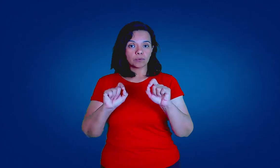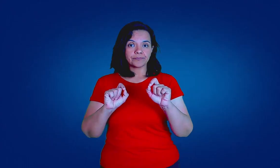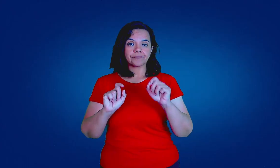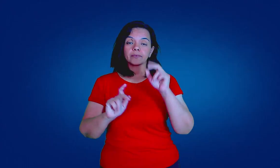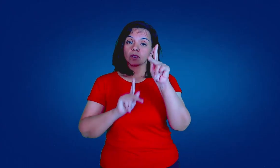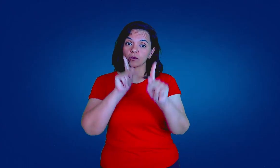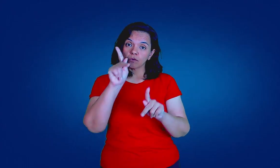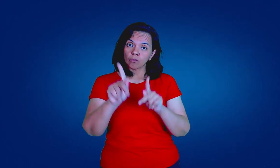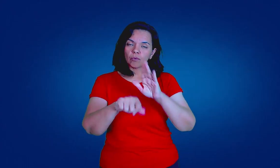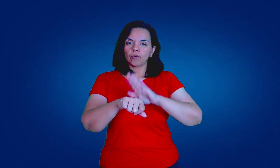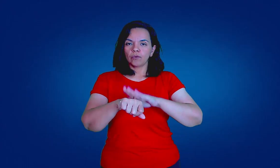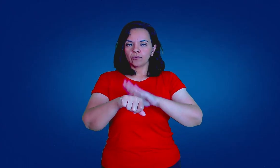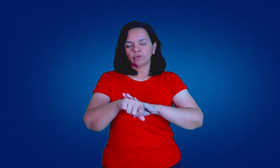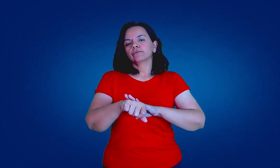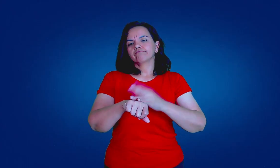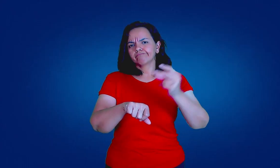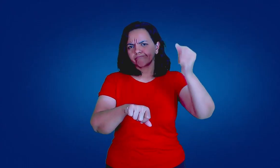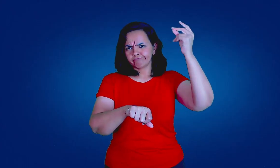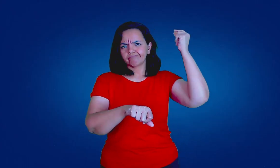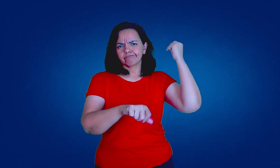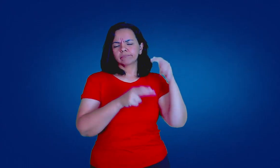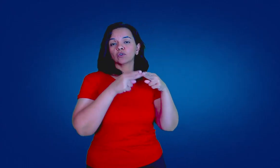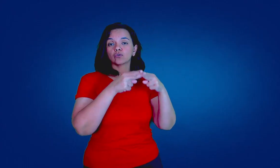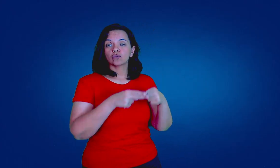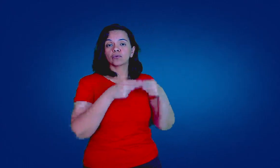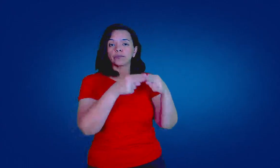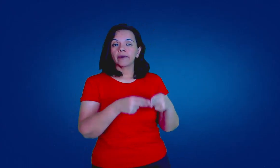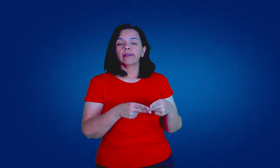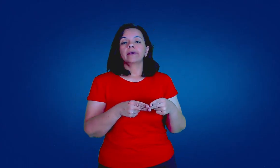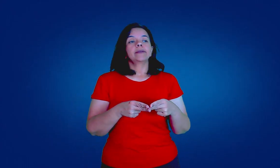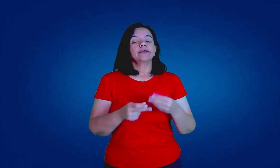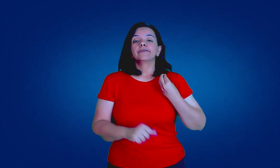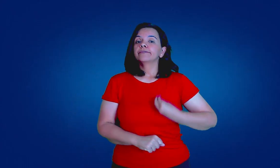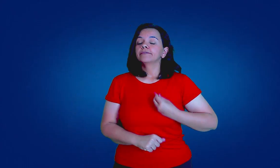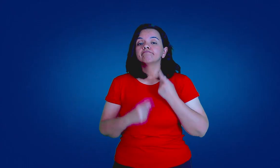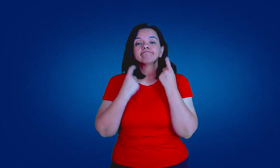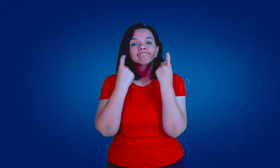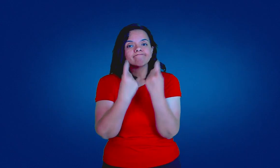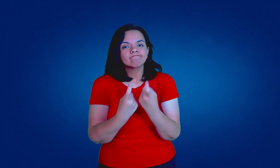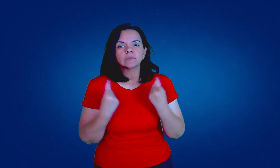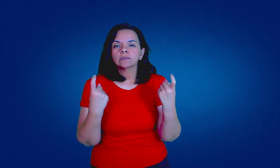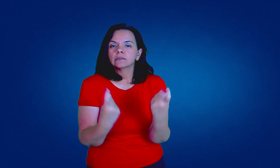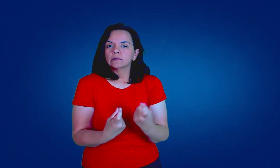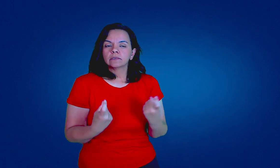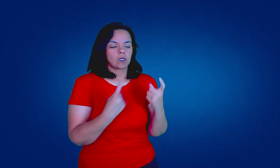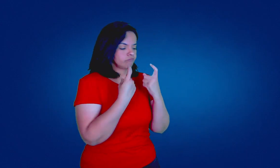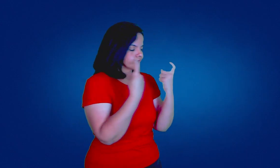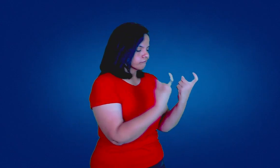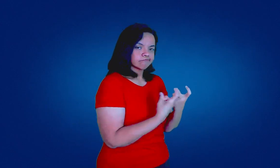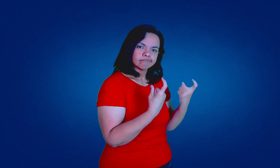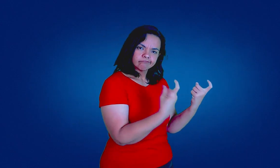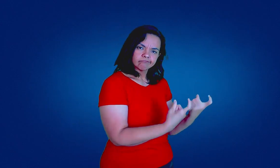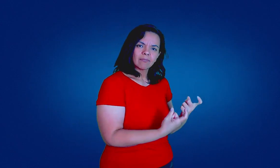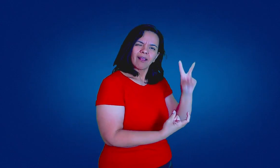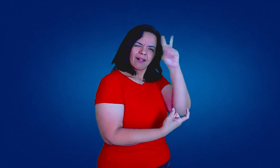Bem, essas escrituras, elas mostram que na época de Noé, o povo vivia em